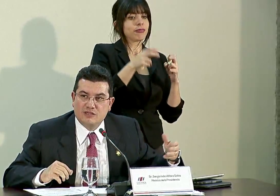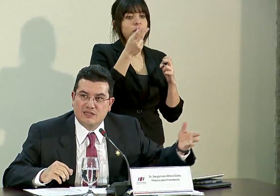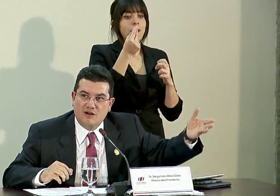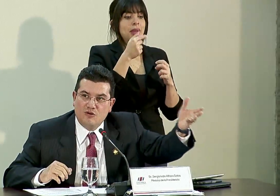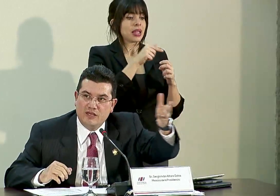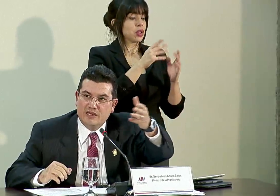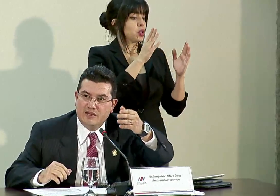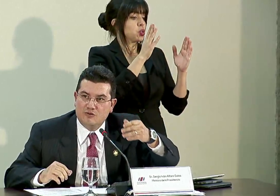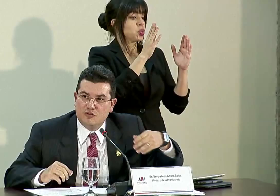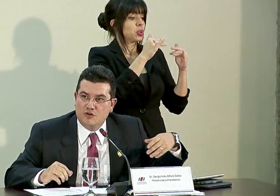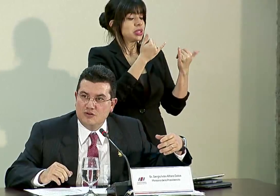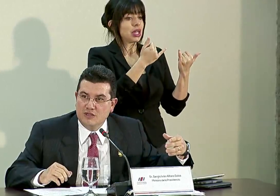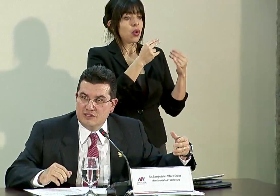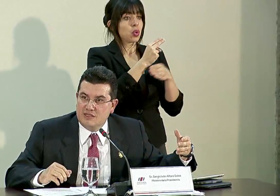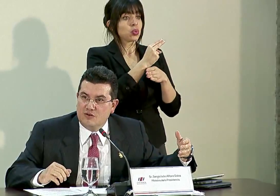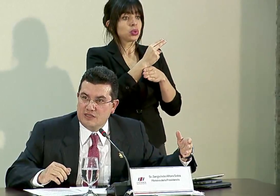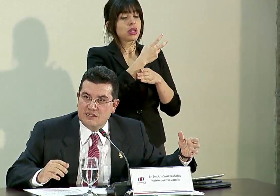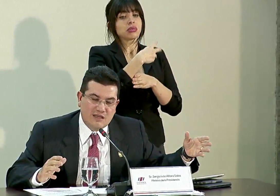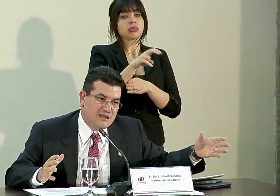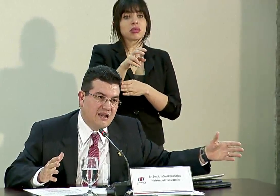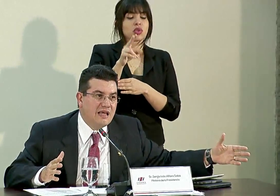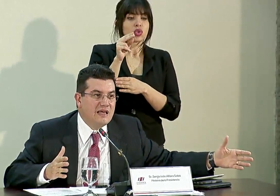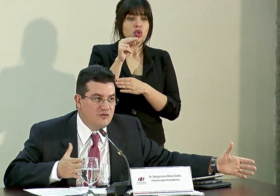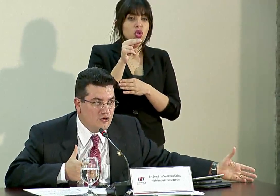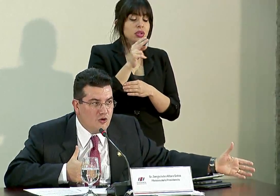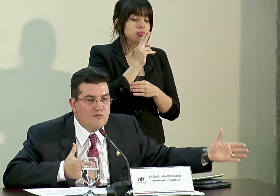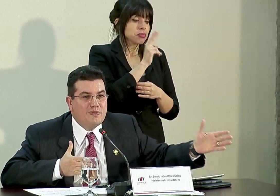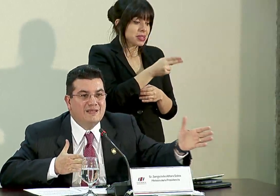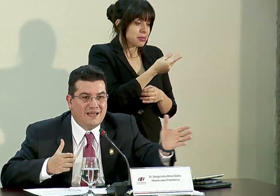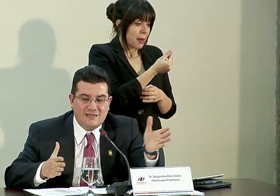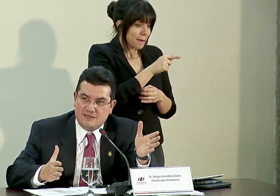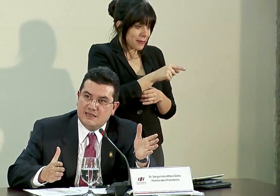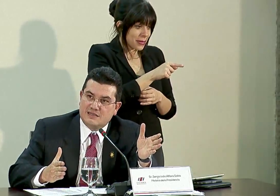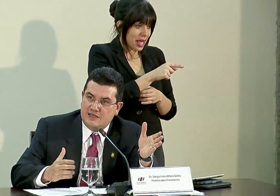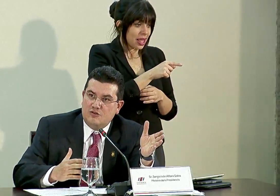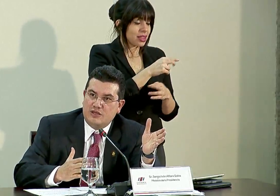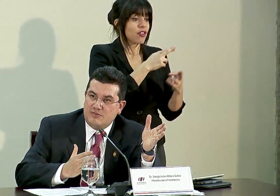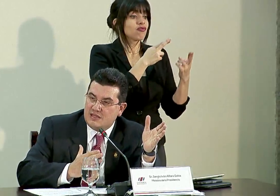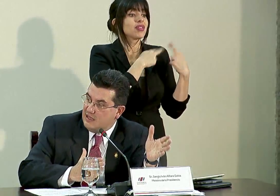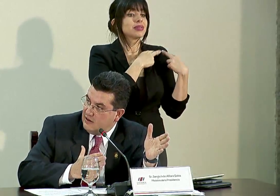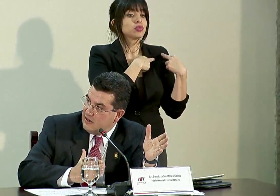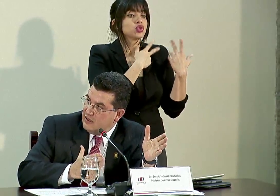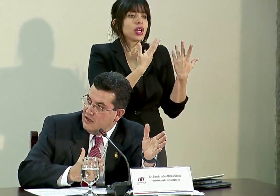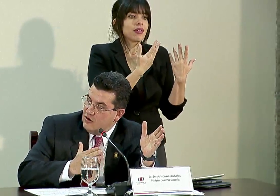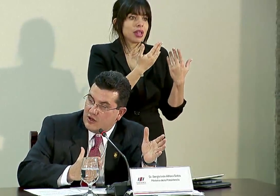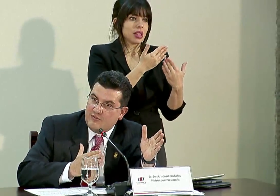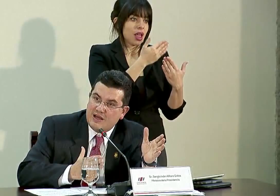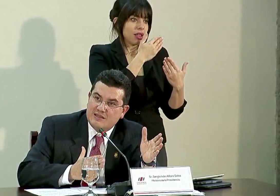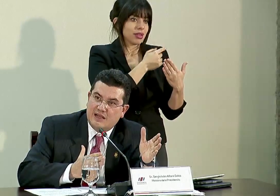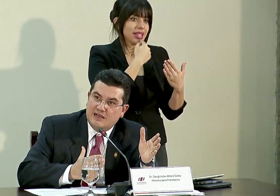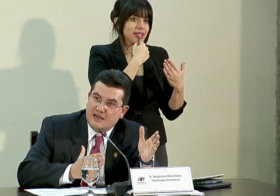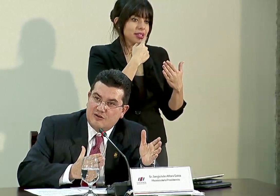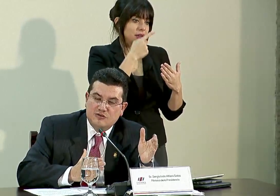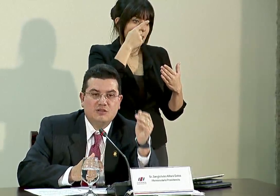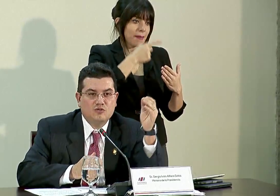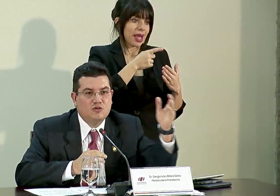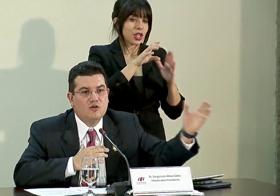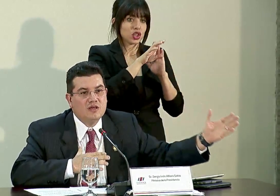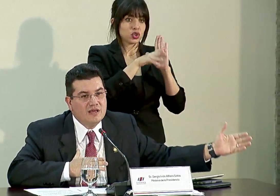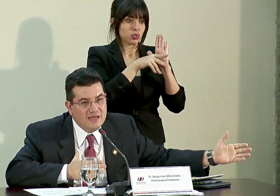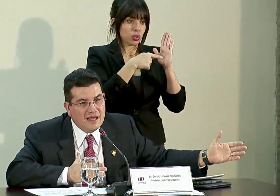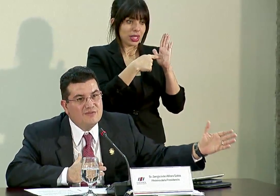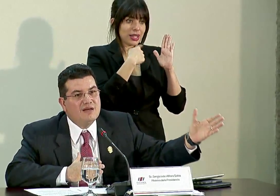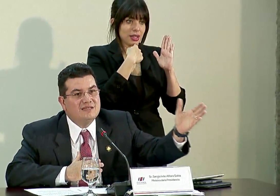dinero que no está hoy en ejecución sino que se está trasladando competencias que es lo que manda la